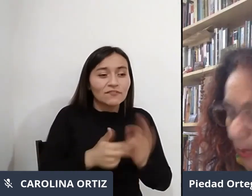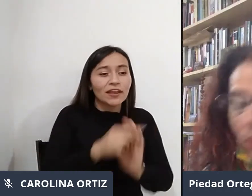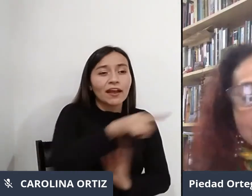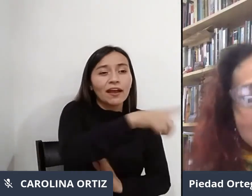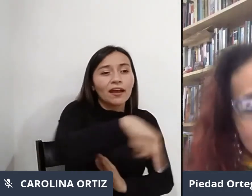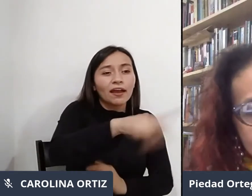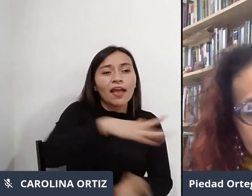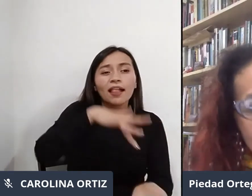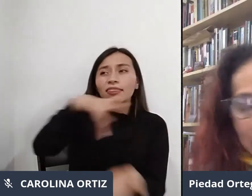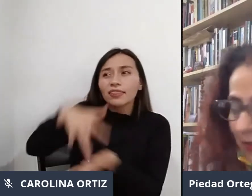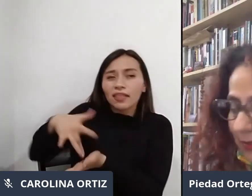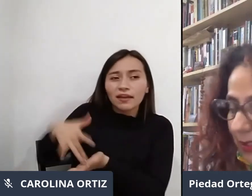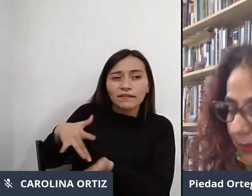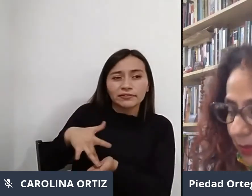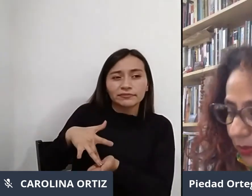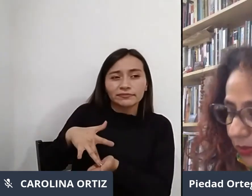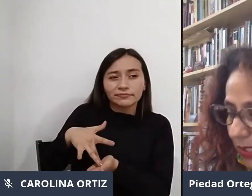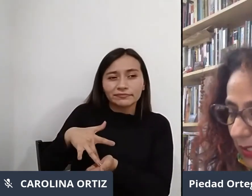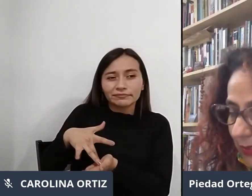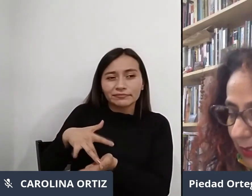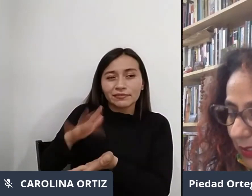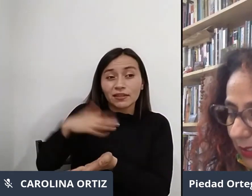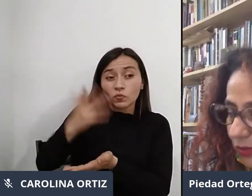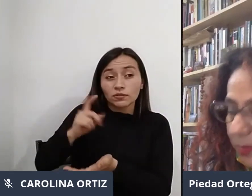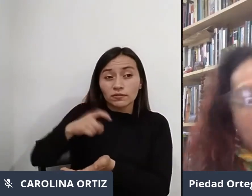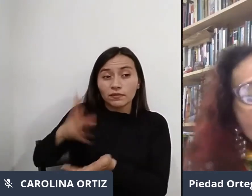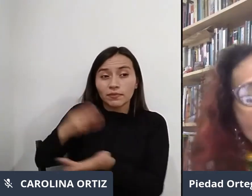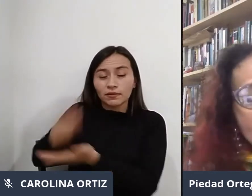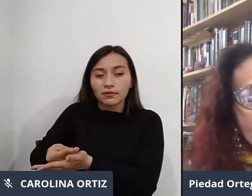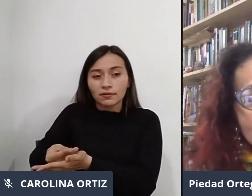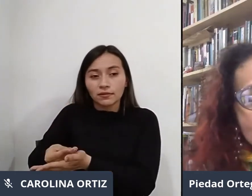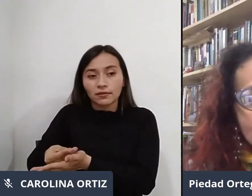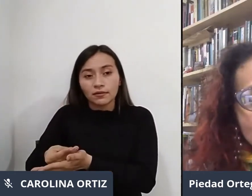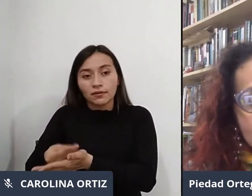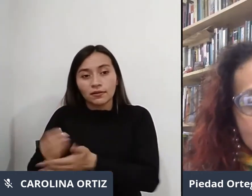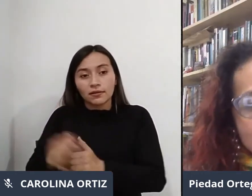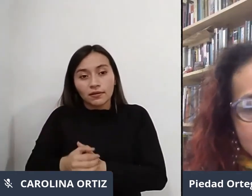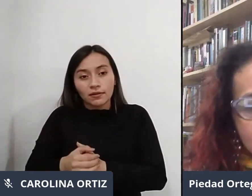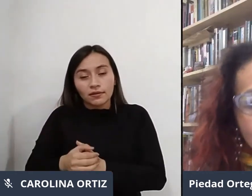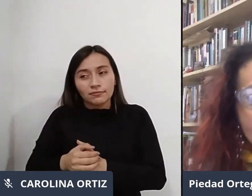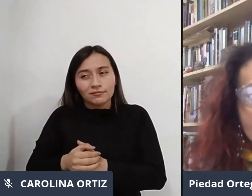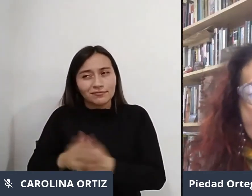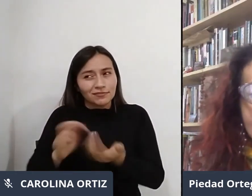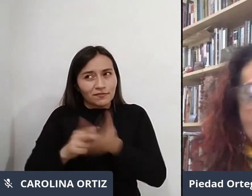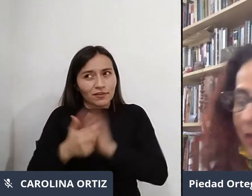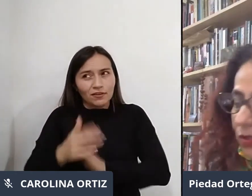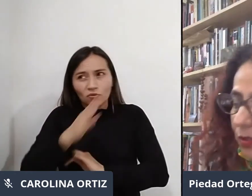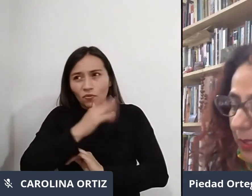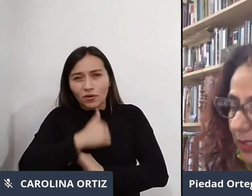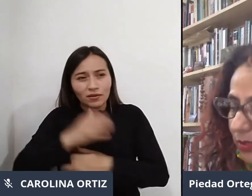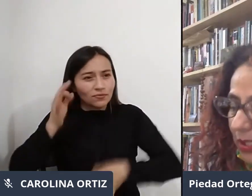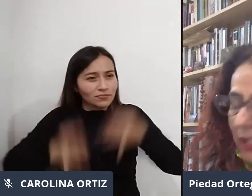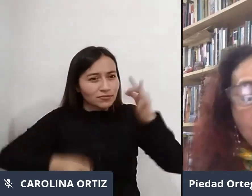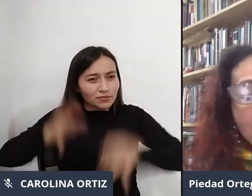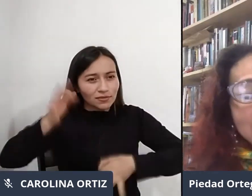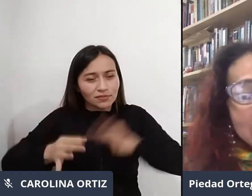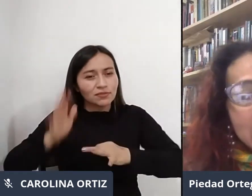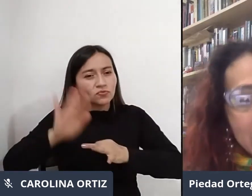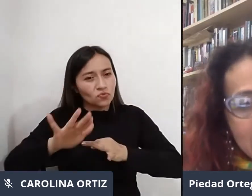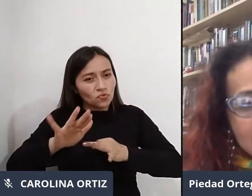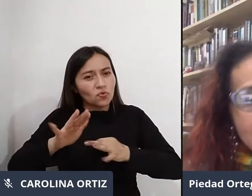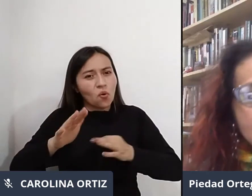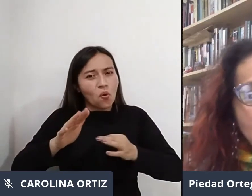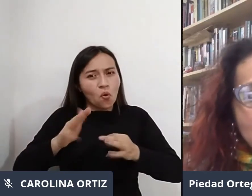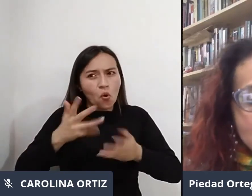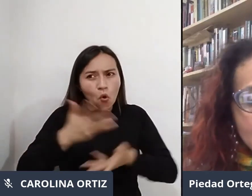una justicia en términos de que estos bienes sociales sean equitativos, de que estos bienes sociales puedan